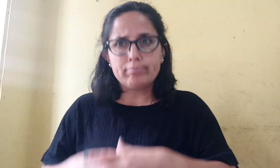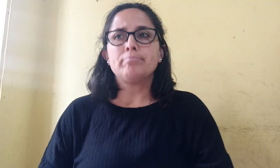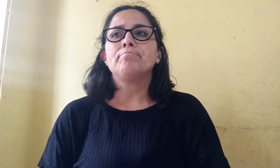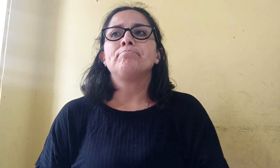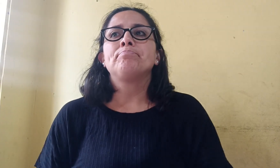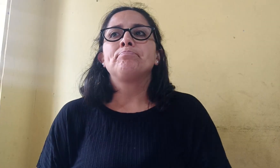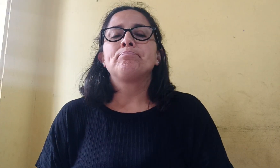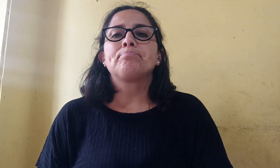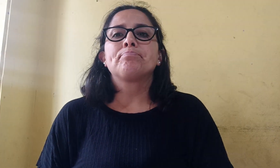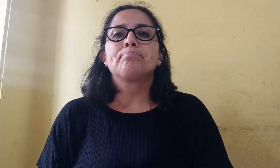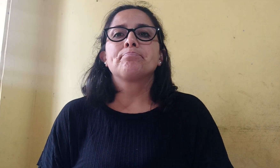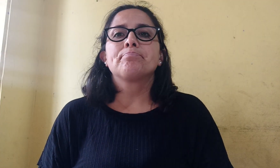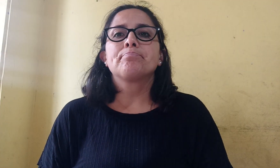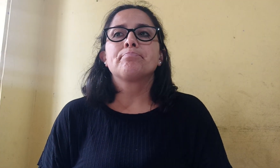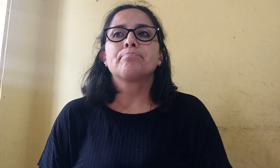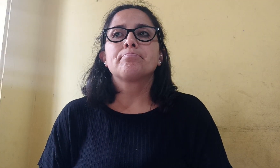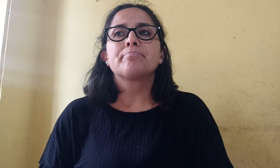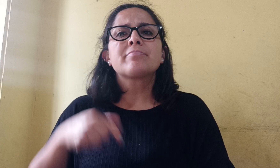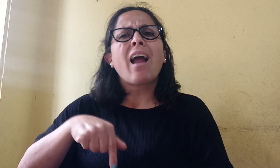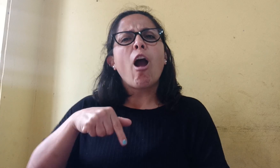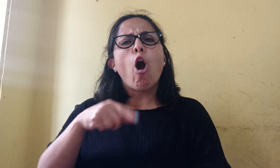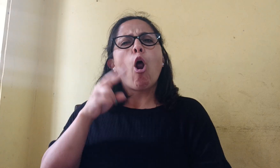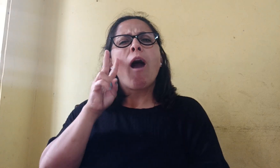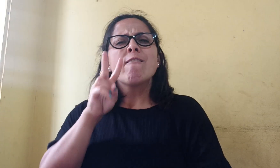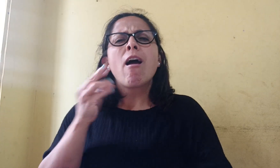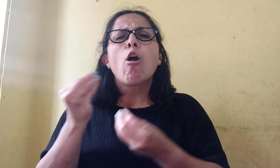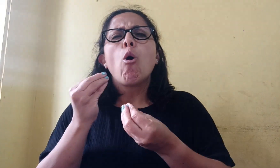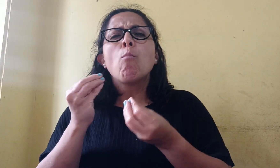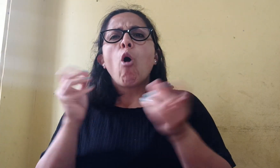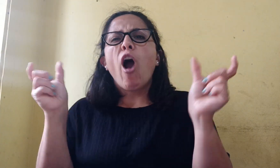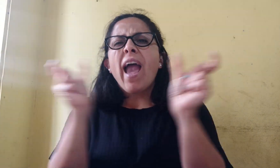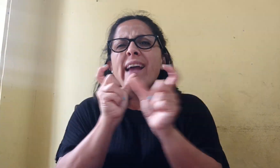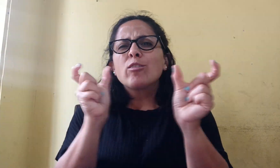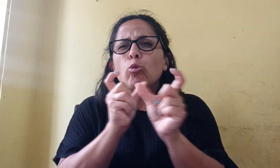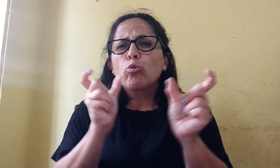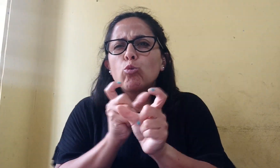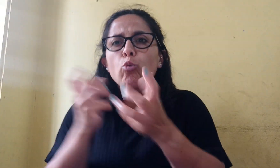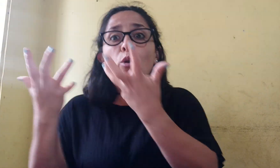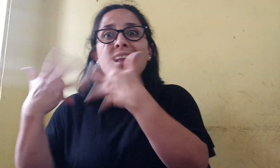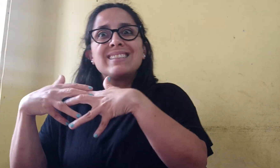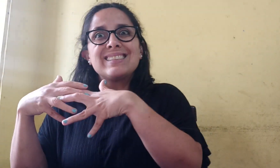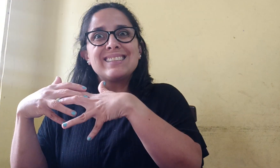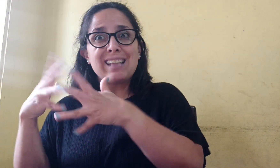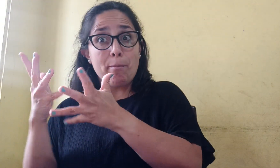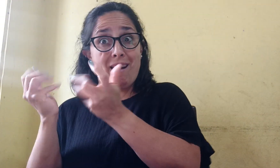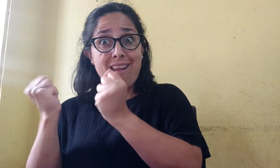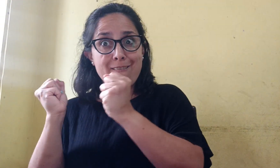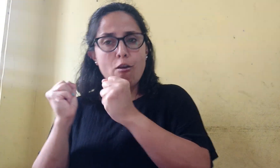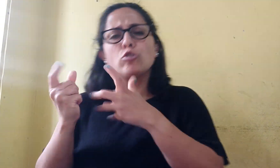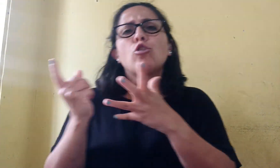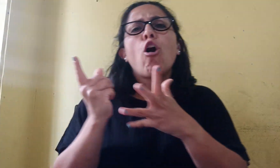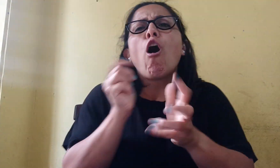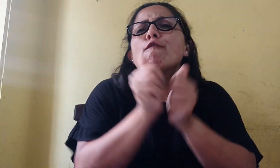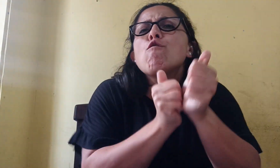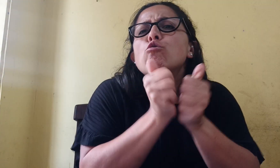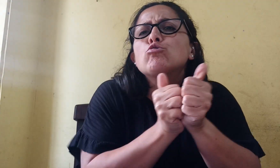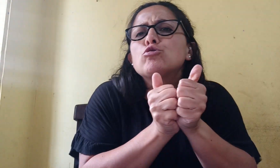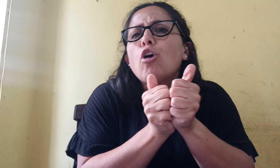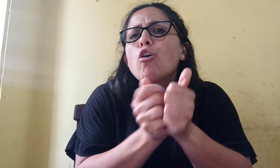Bueno, vamos a ver ahora la estructura principal del sistema nervioso, las funciones y la organización del sistema